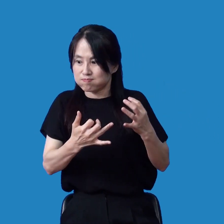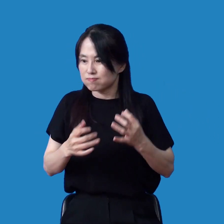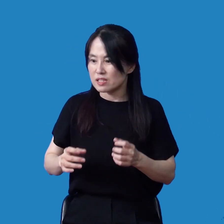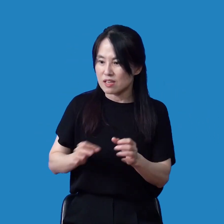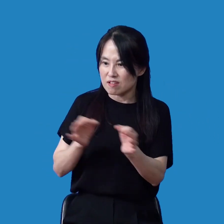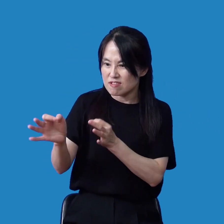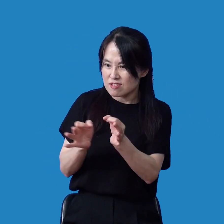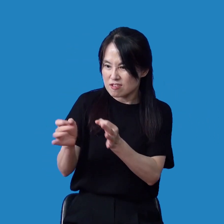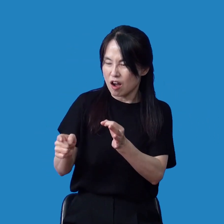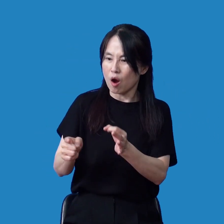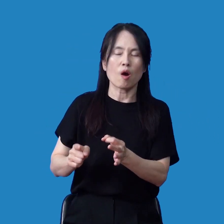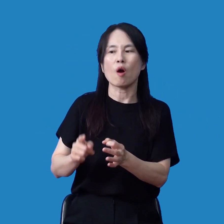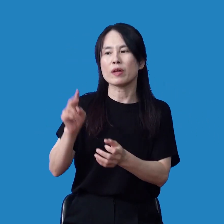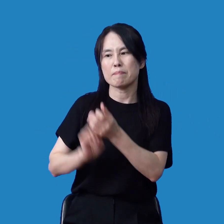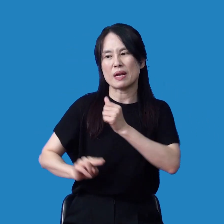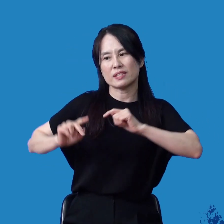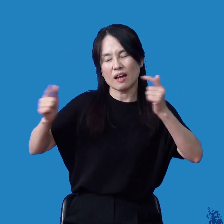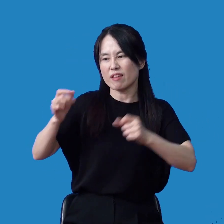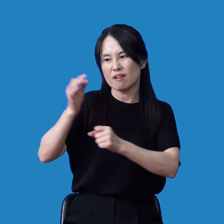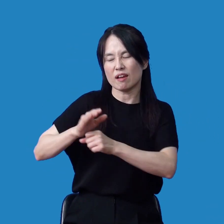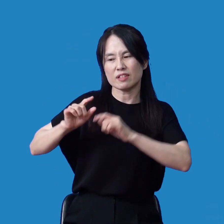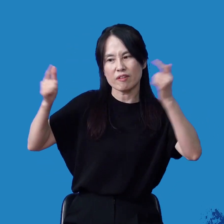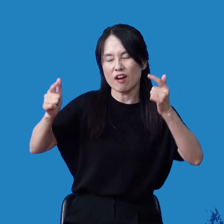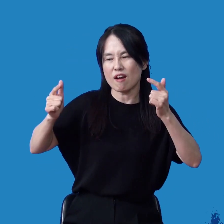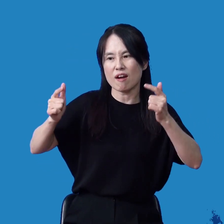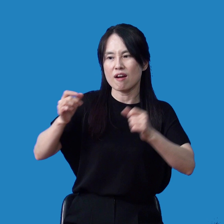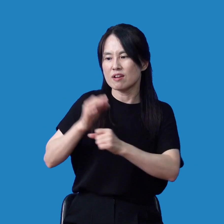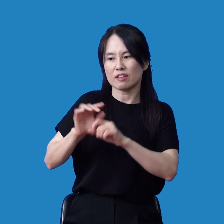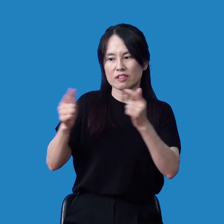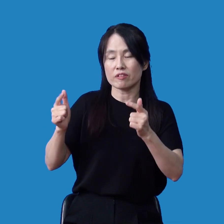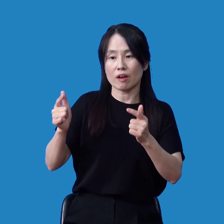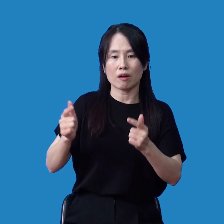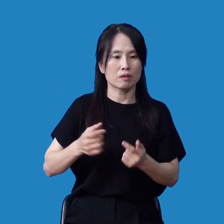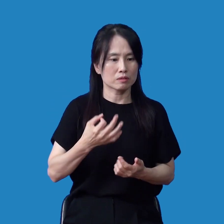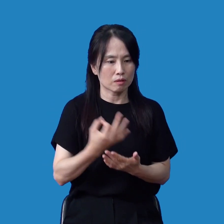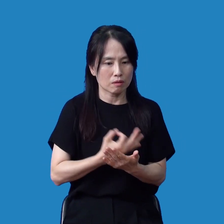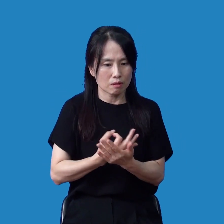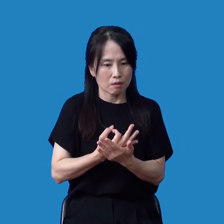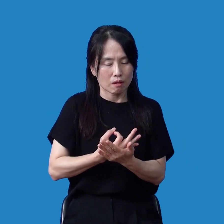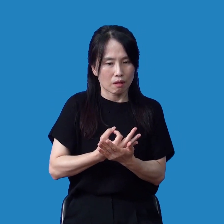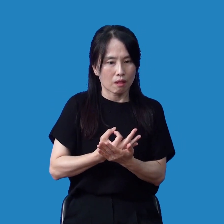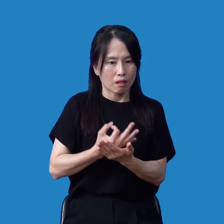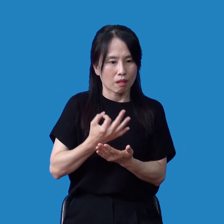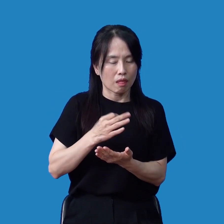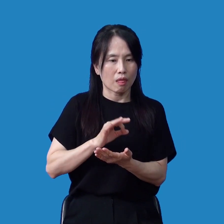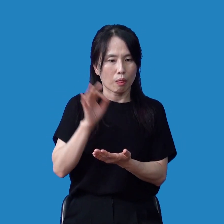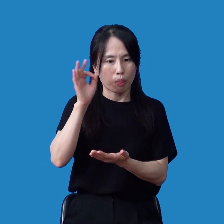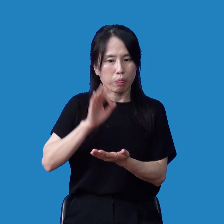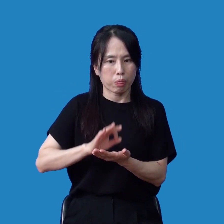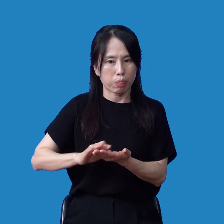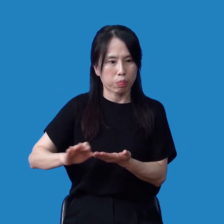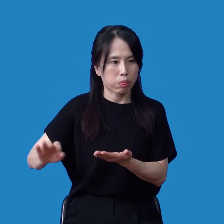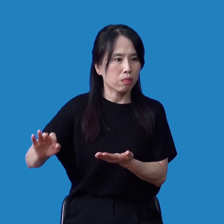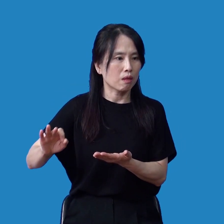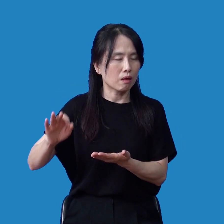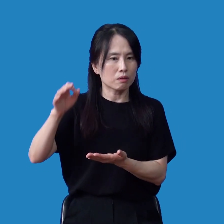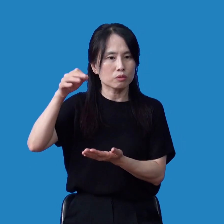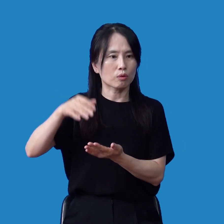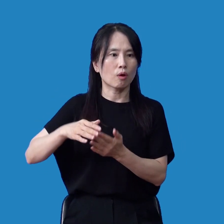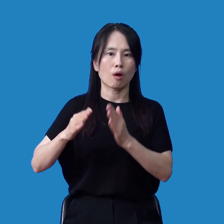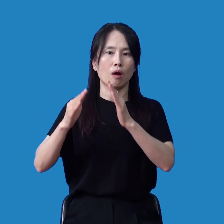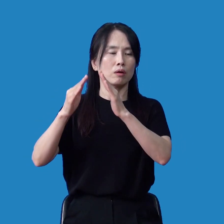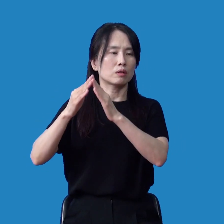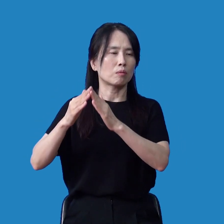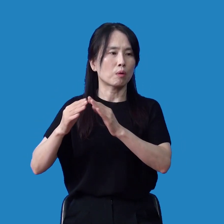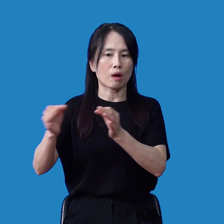가게를 타겟으로 불매운동을 막 벌여가지고 매출이 급감하고 가게 문을 닫게 생겼습니다. 그뿐 아니라